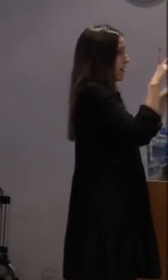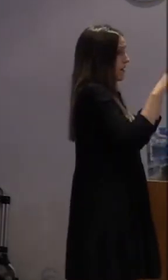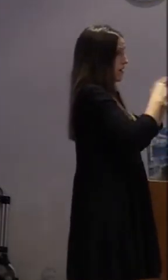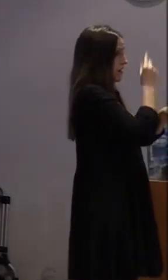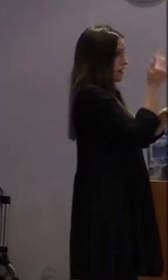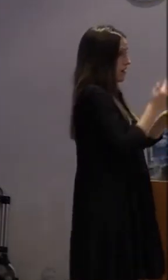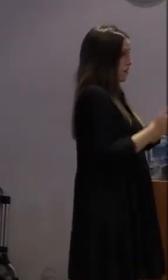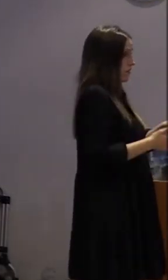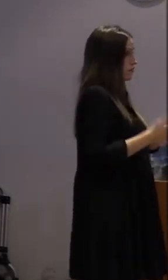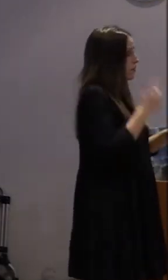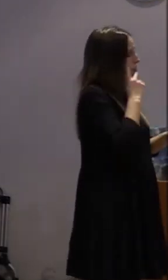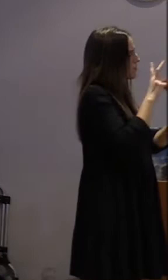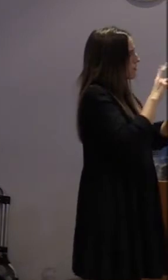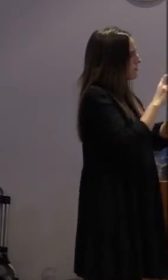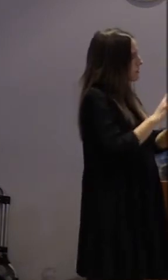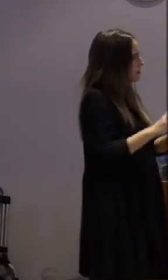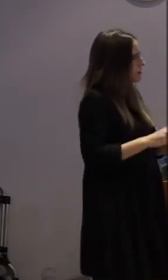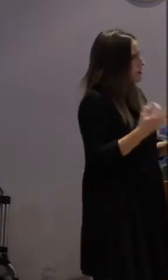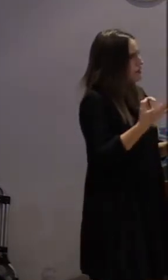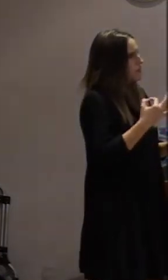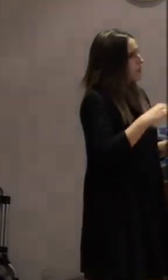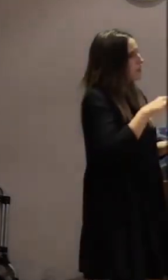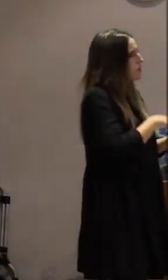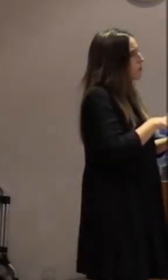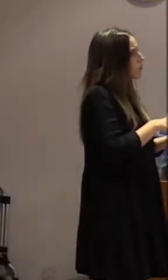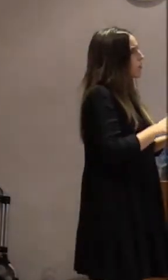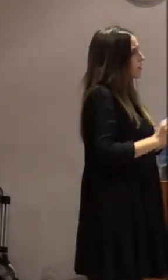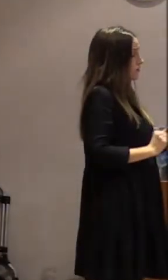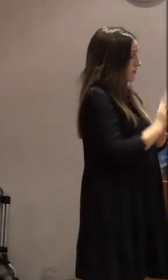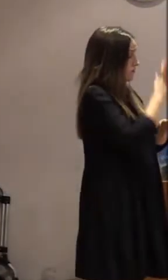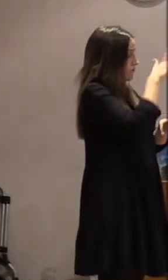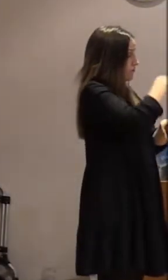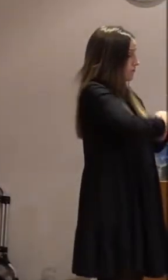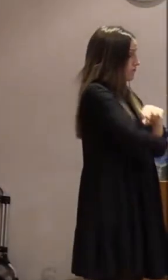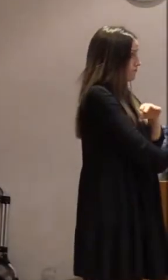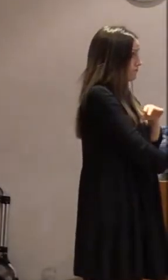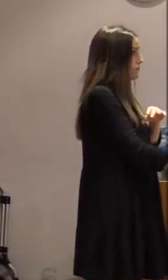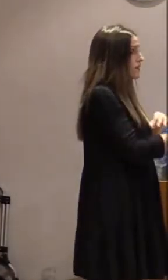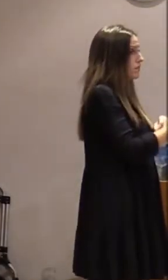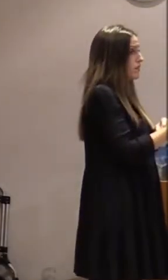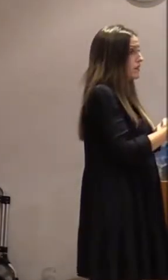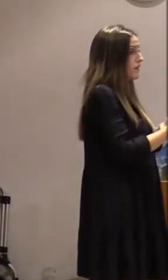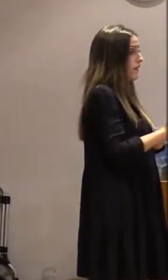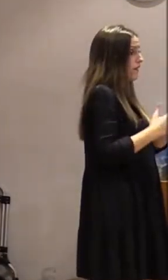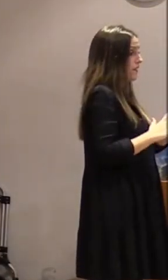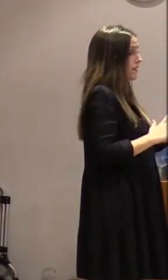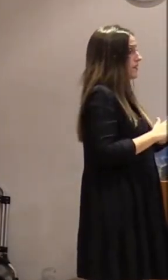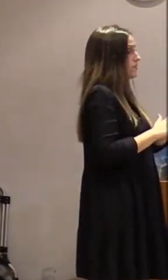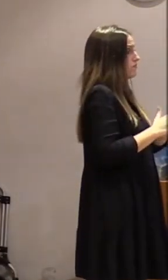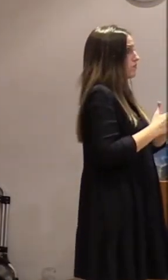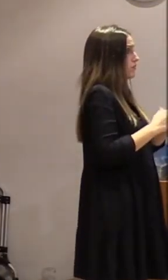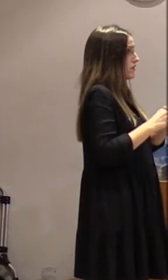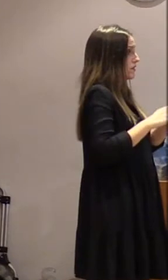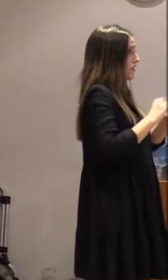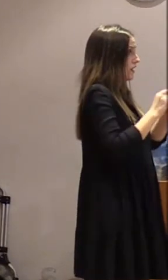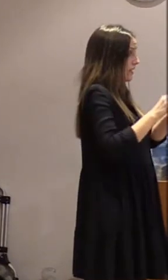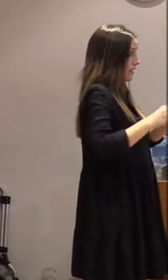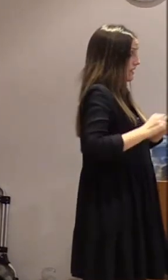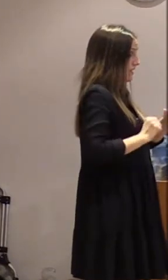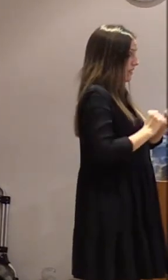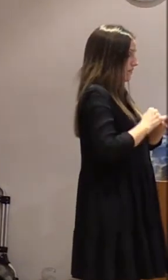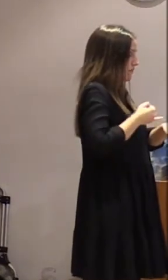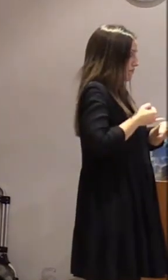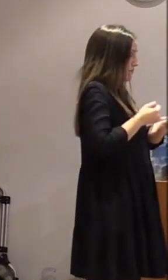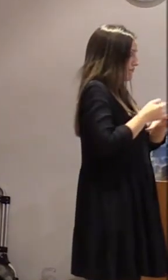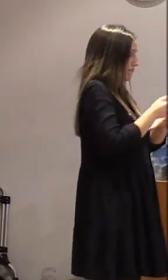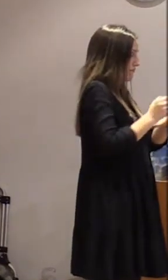Vamos a investigar un poco eso. Bueno, ¿qué pasa cuando hay una erupción volcánica? Pues solo ya lo sabéis, se abre una fisura en la Tierra o en esta parte del volcán,